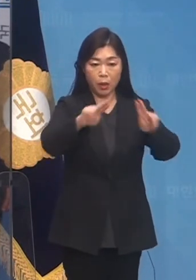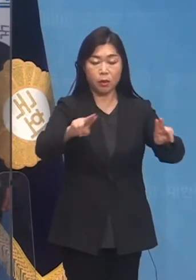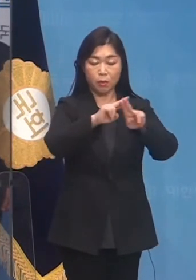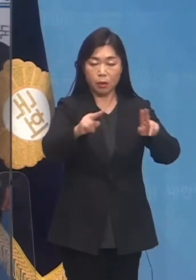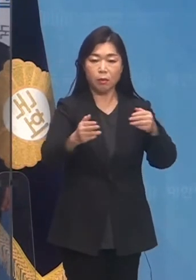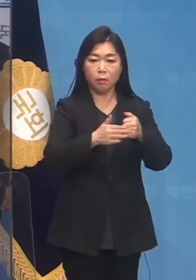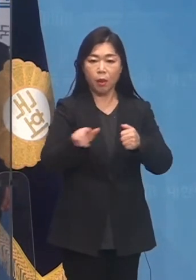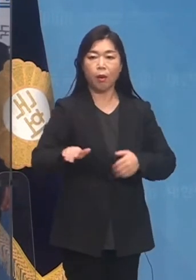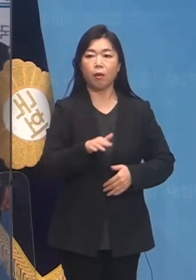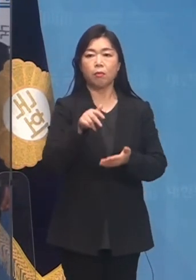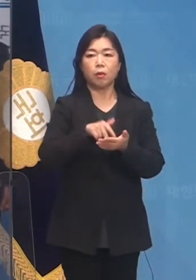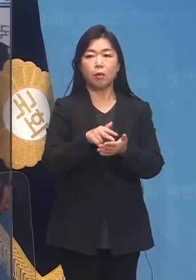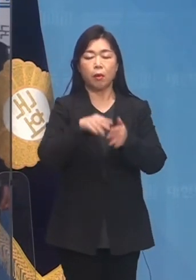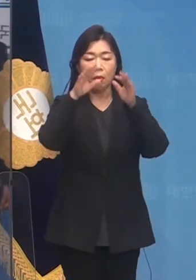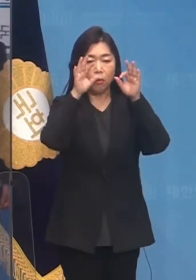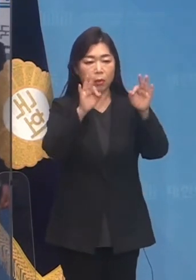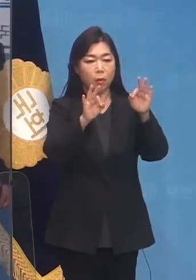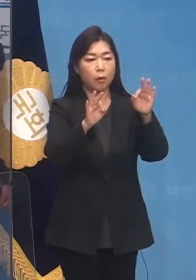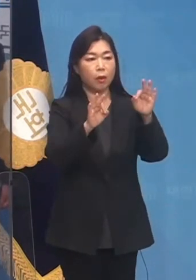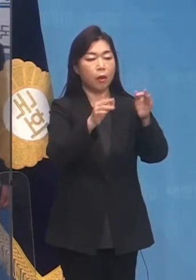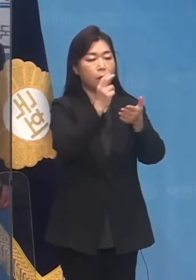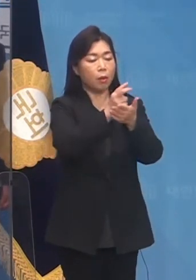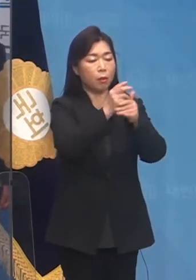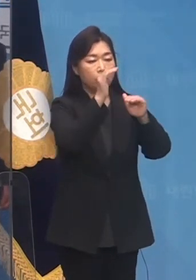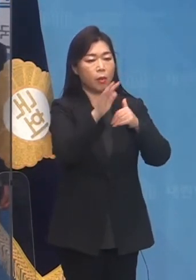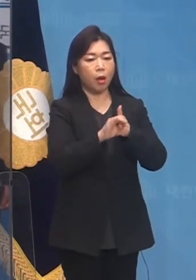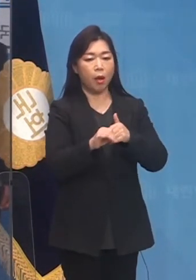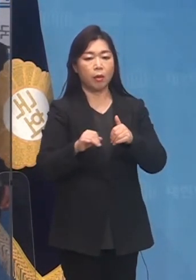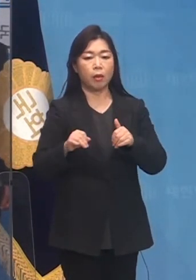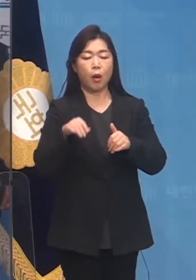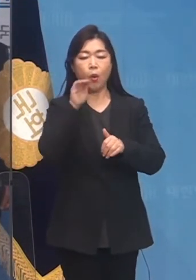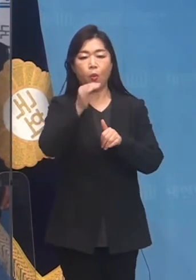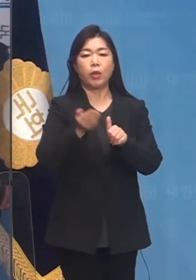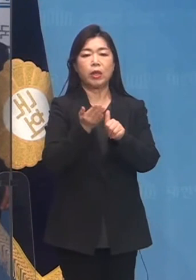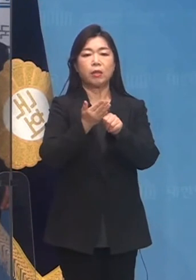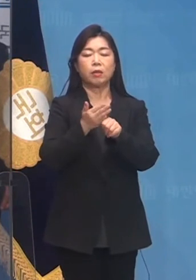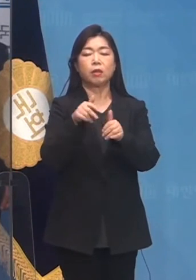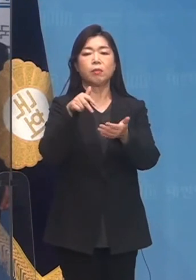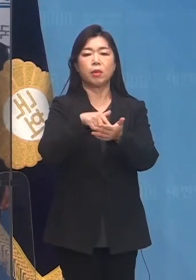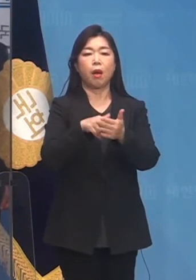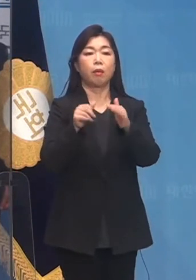있어서 저희가 지금 농가의 대표로서